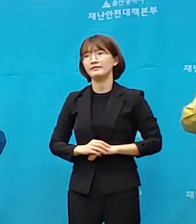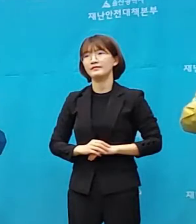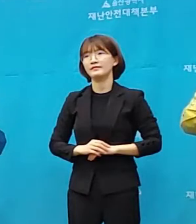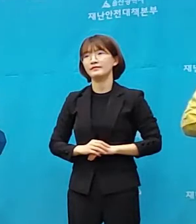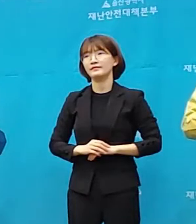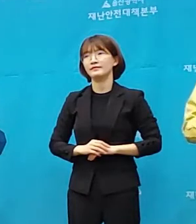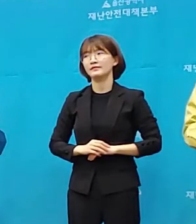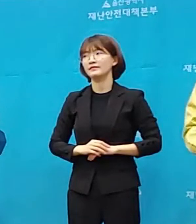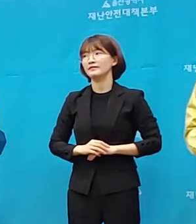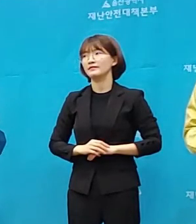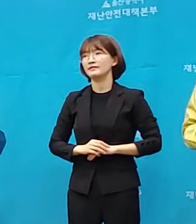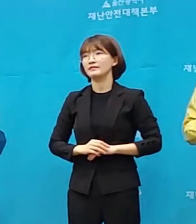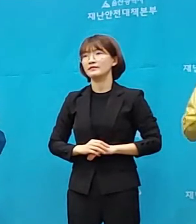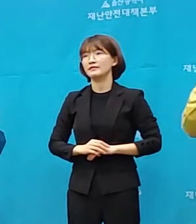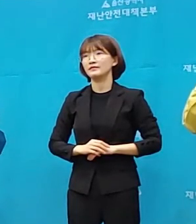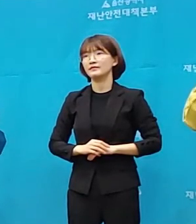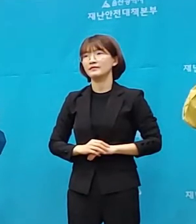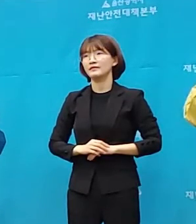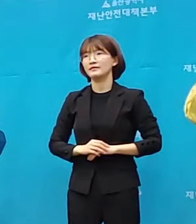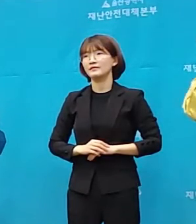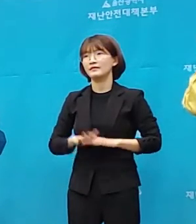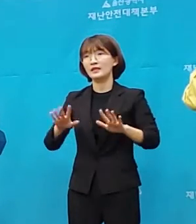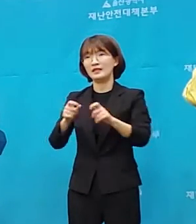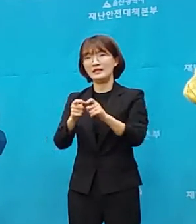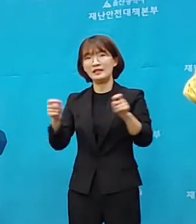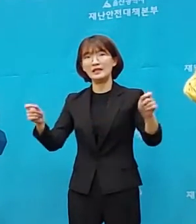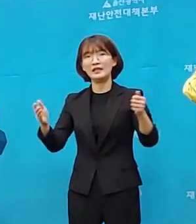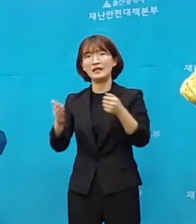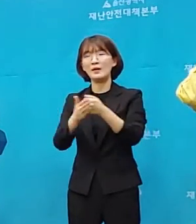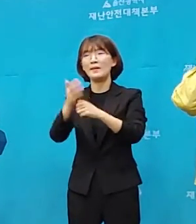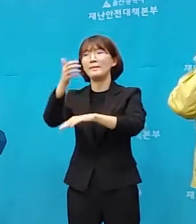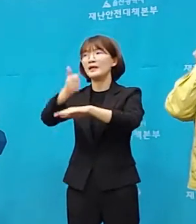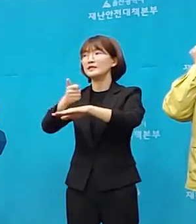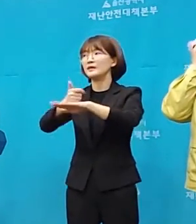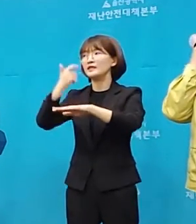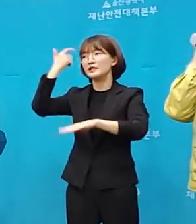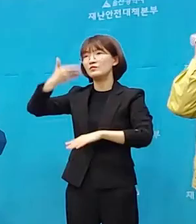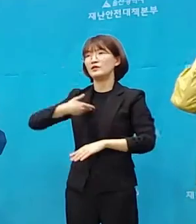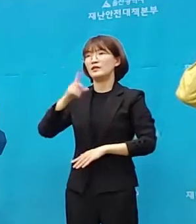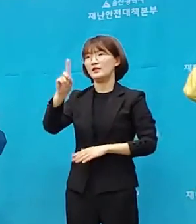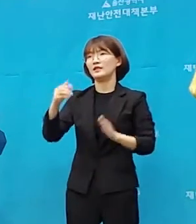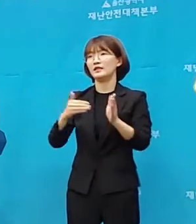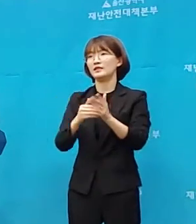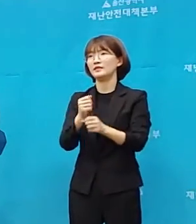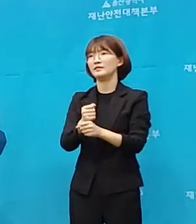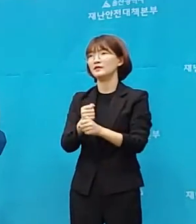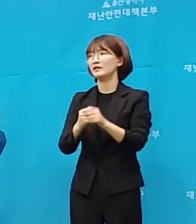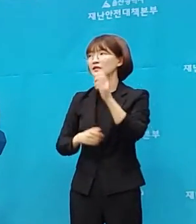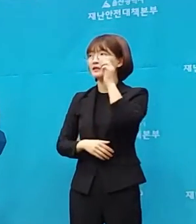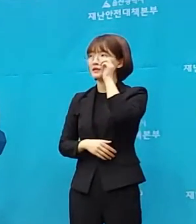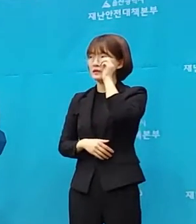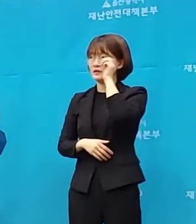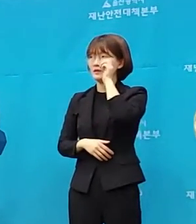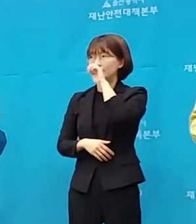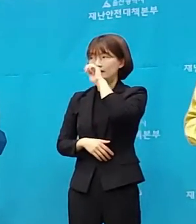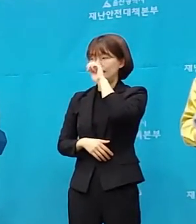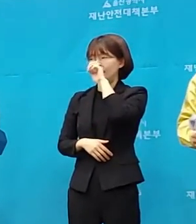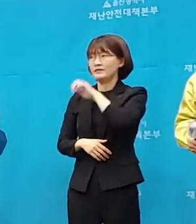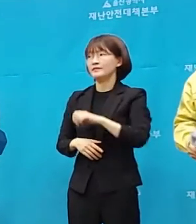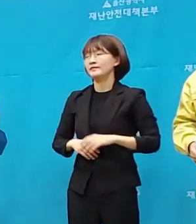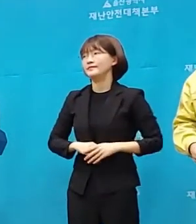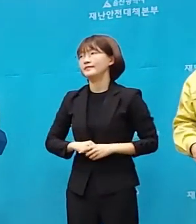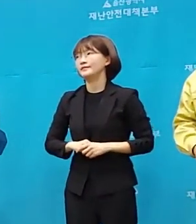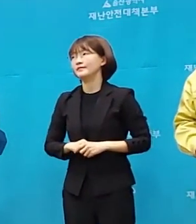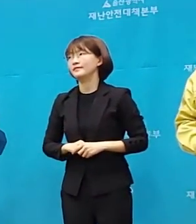예, 네. 아, 좀 길어지니까 제가 마지막 질문 좀 하나 받도록 하겠습니다. 예, 예,